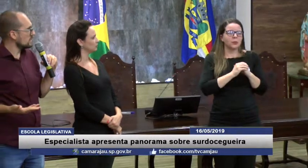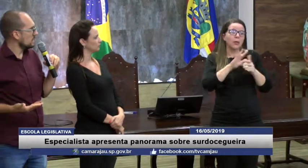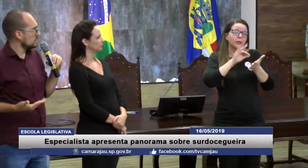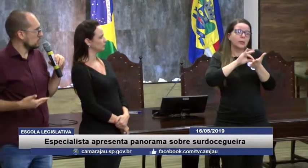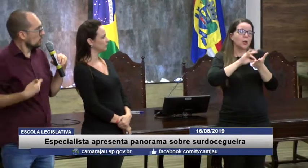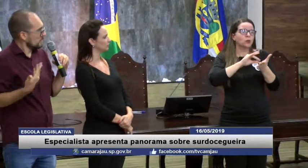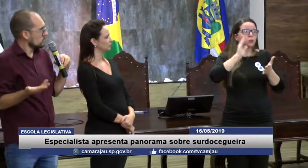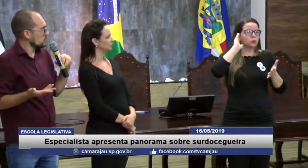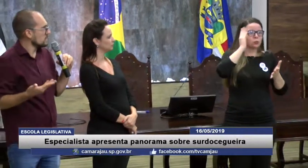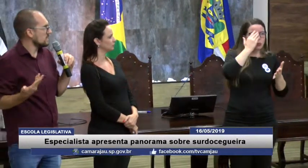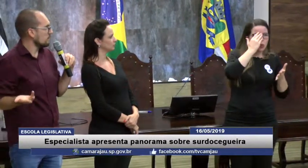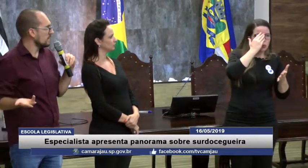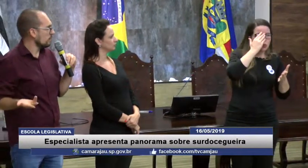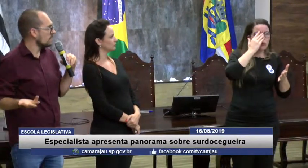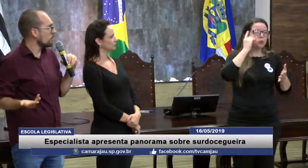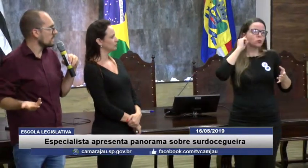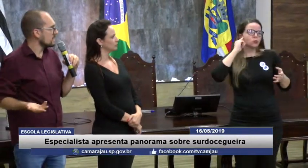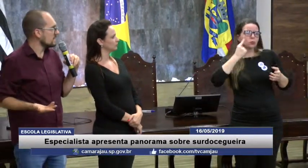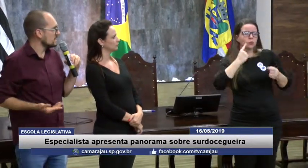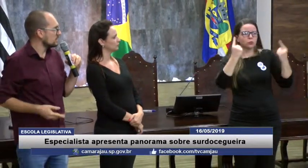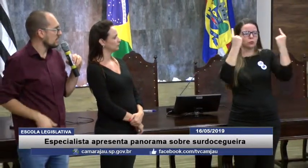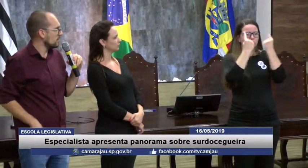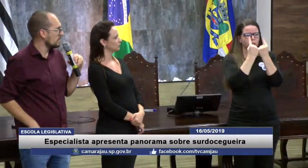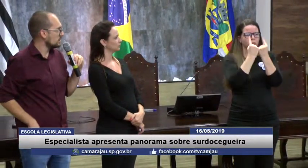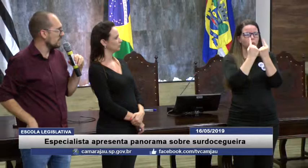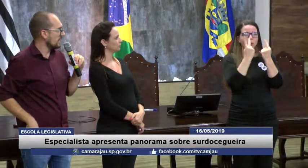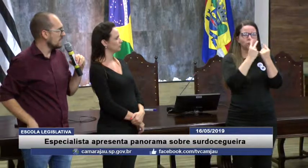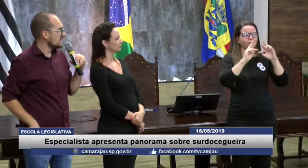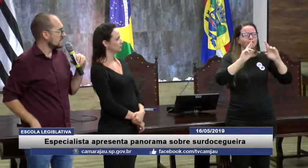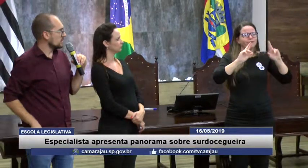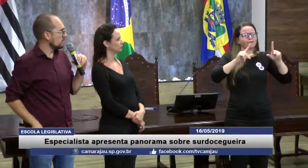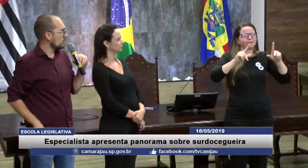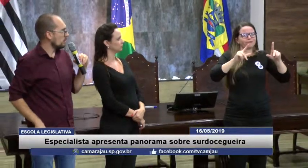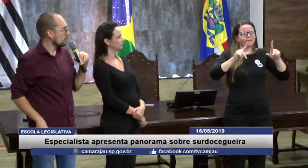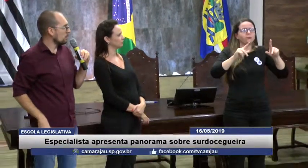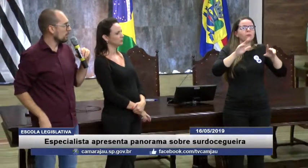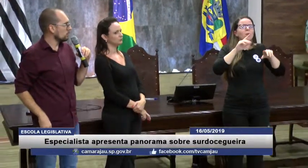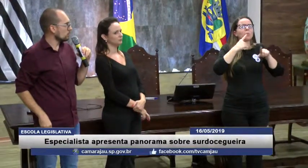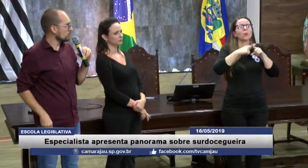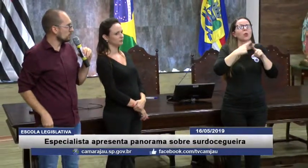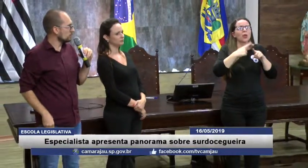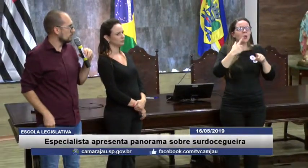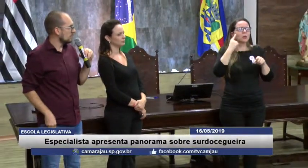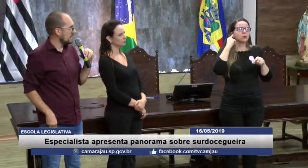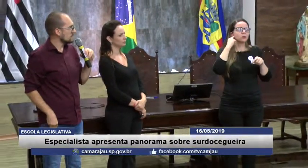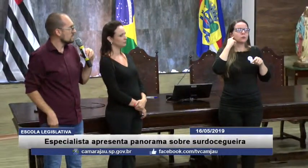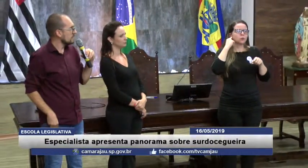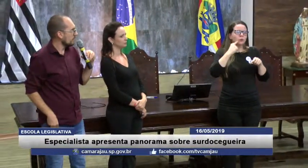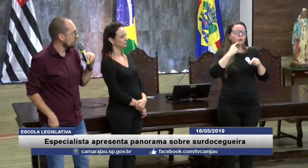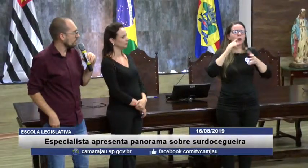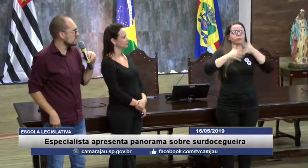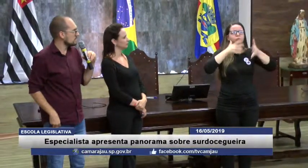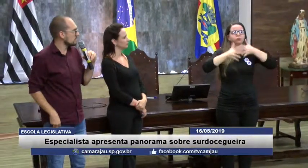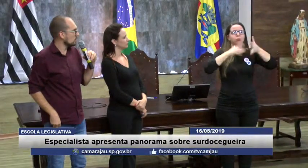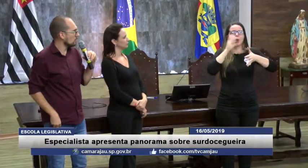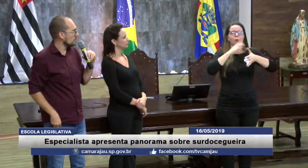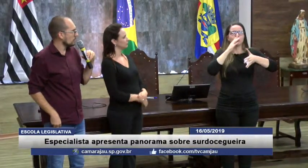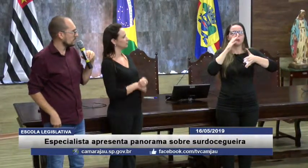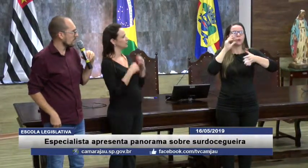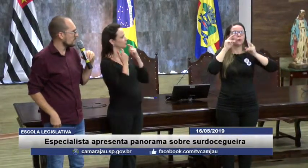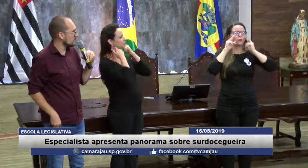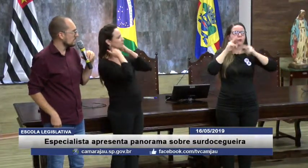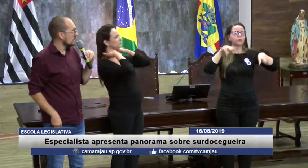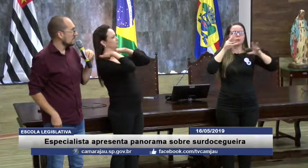condições de outras pessoas que também não eram conhecidas antigamente, né? Se a gente for olhar para o público surdo, eles também não eram reconhecidos há um bom